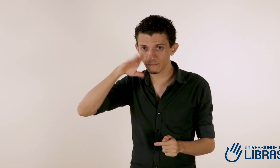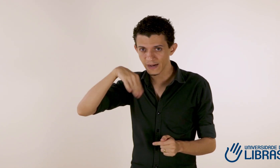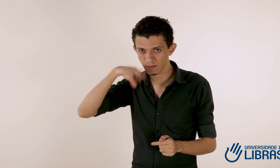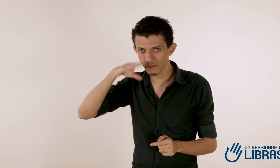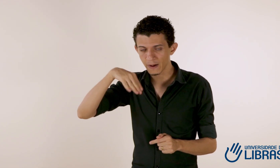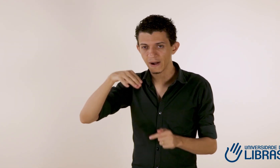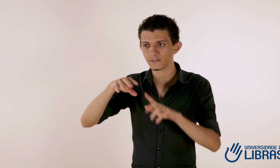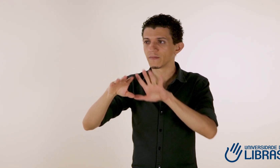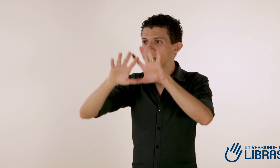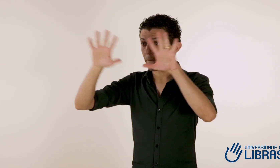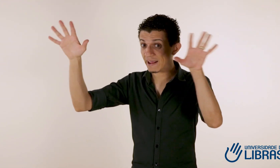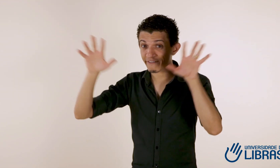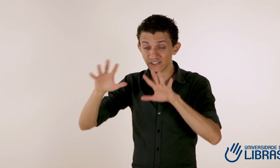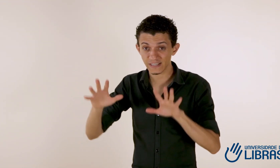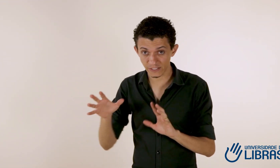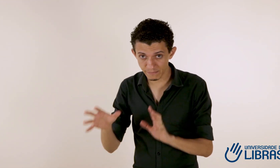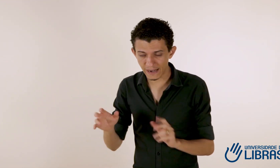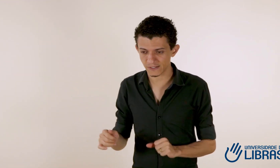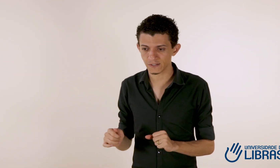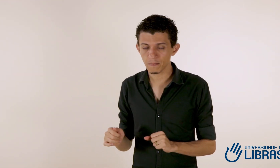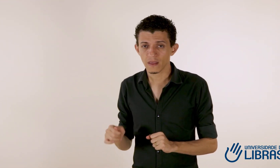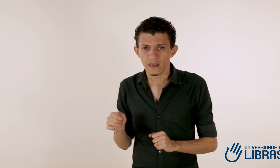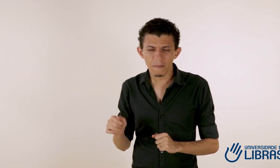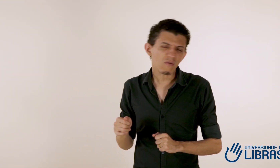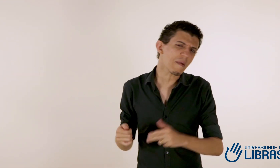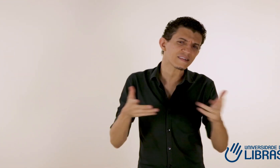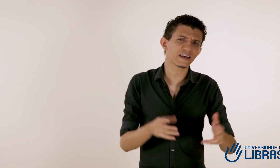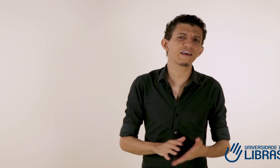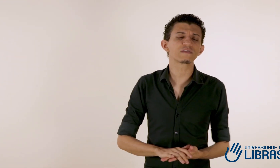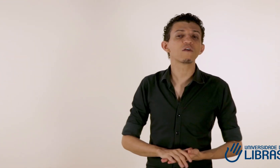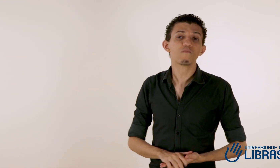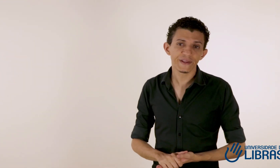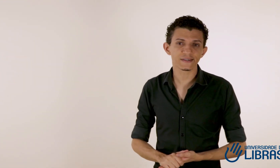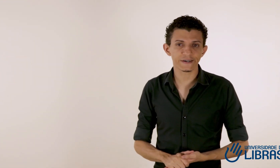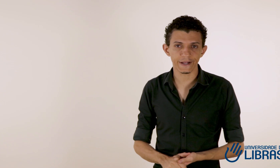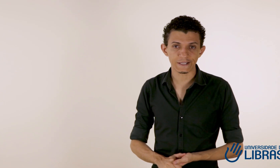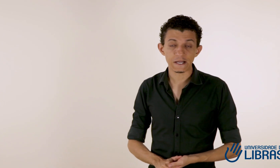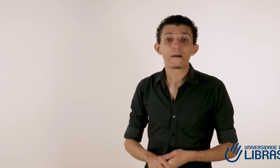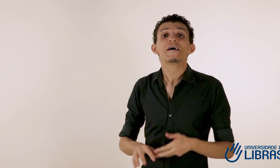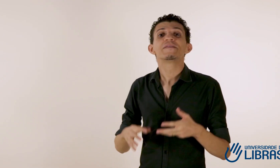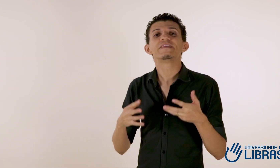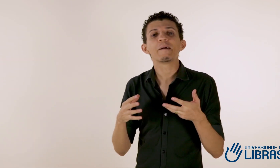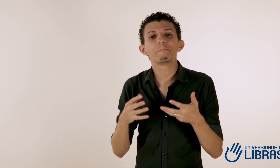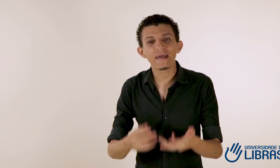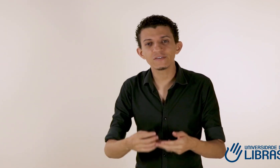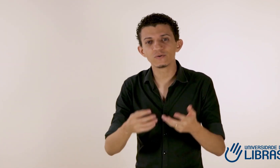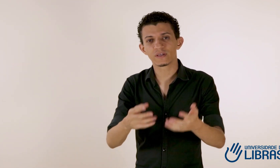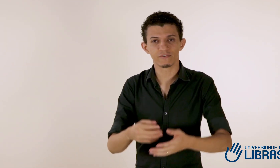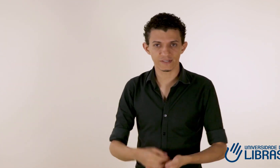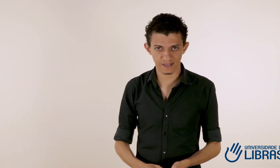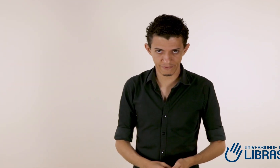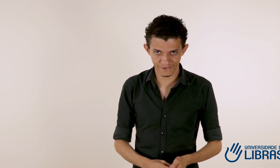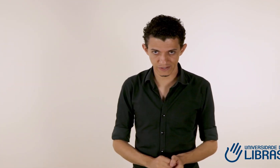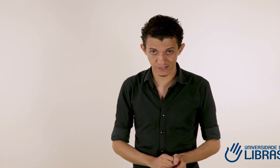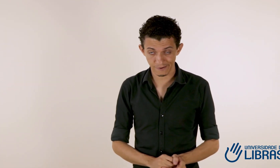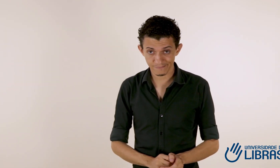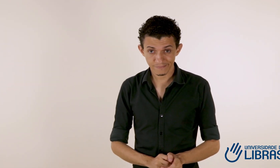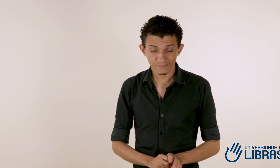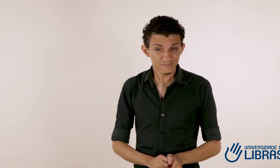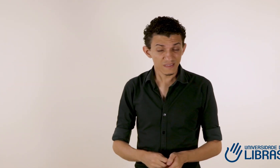para cima e para baixo, para enfatizar demais isso. Mas como é que seria eu tenho muitas canetas? Depende do que você quer enfatizar.